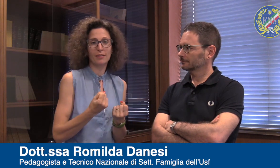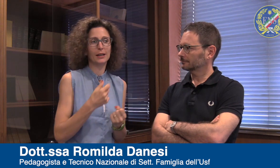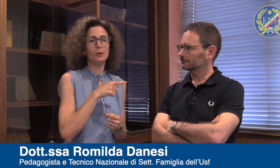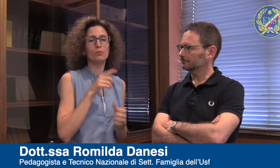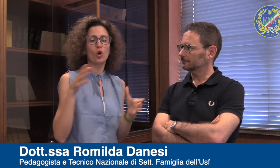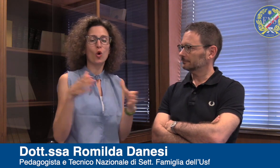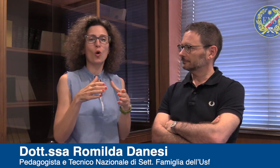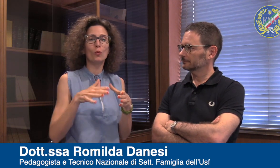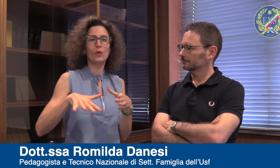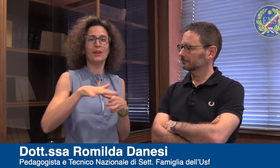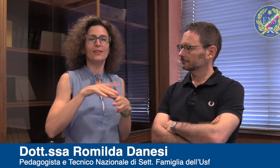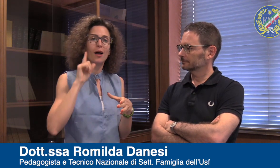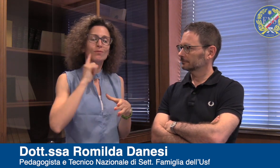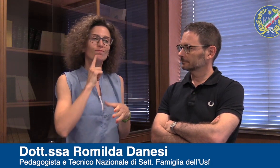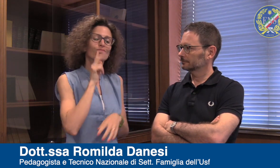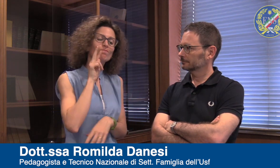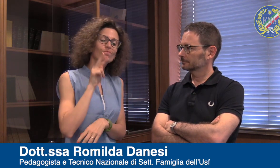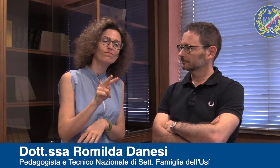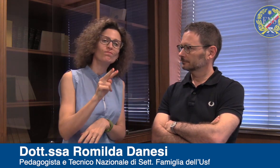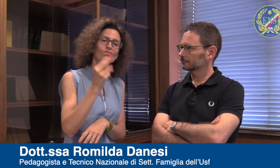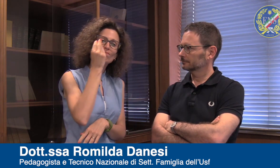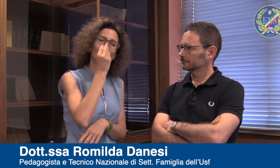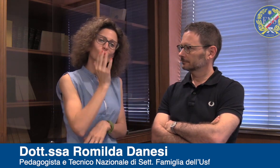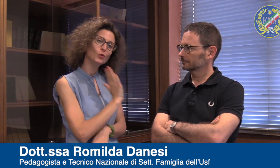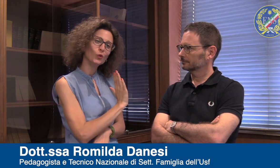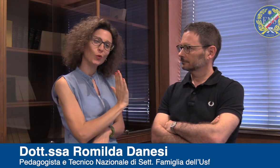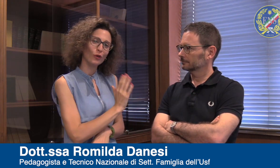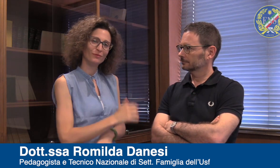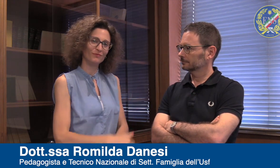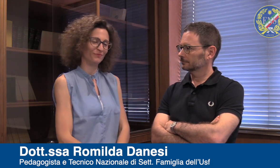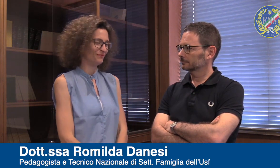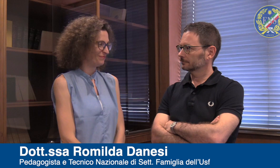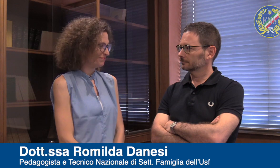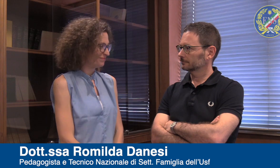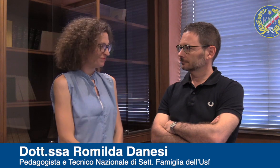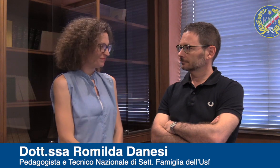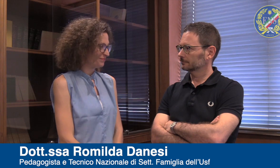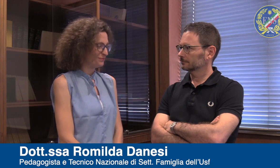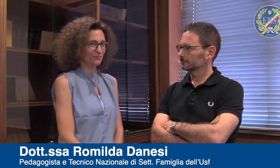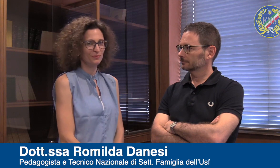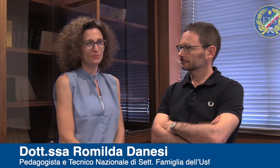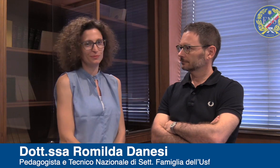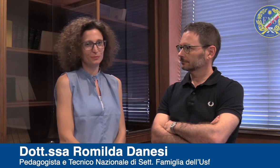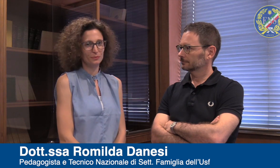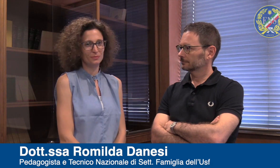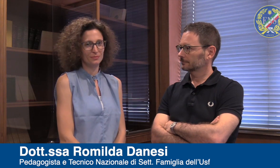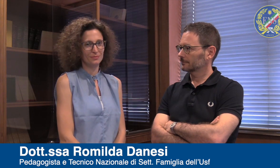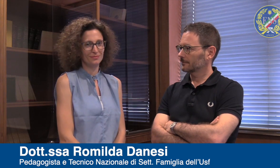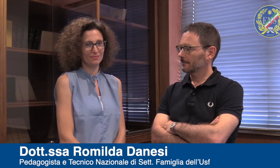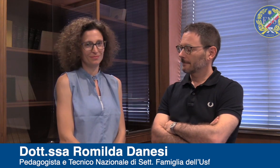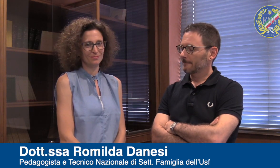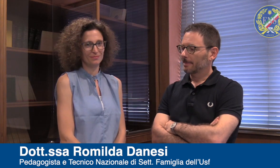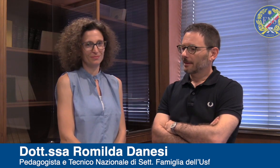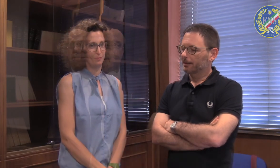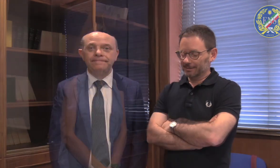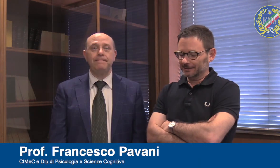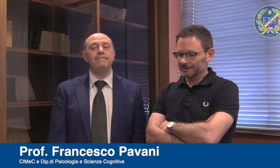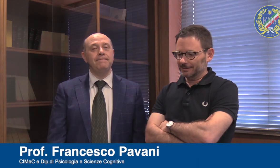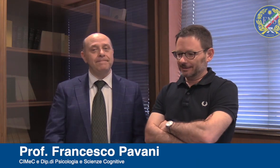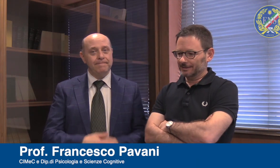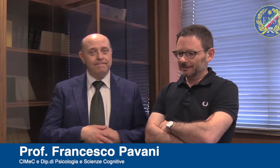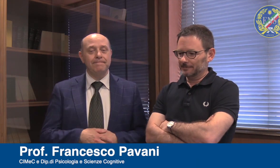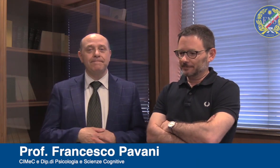ormai 15 anni di lavoro, come vede la comunità dei sordi? Qual è il suo punto di vista? Grazie.